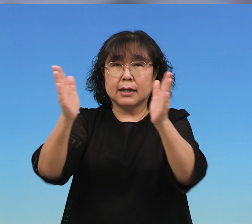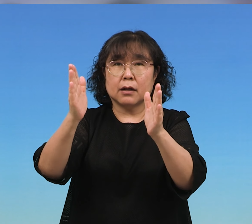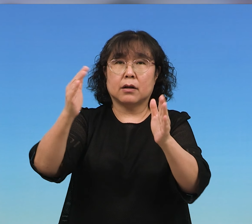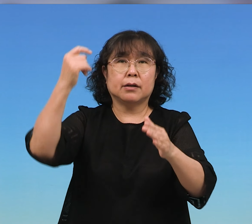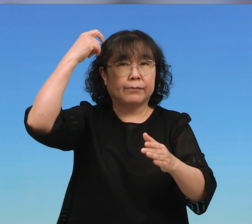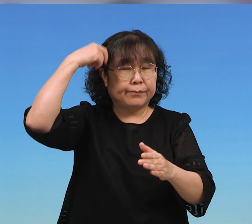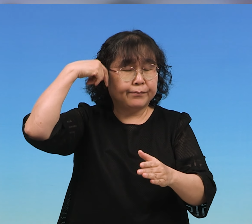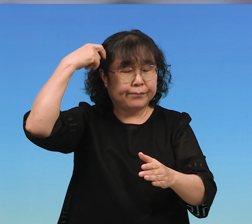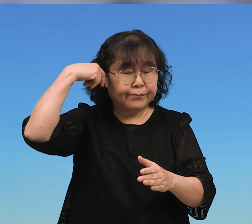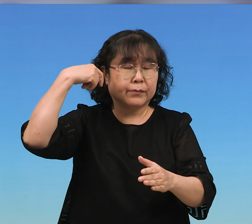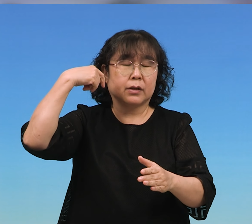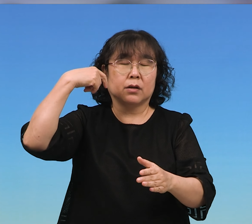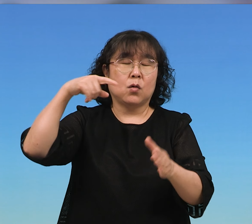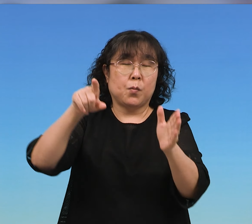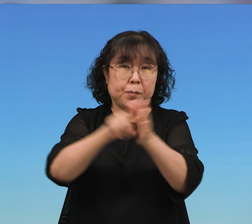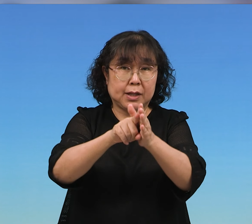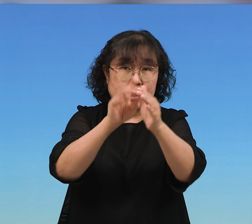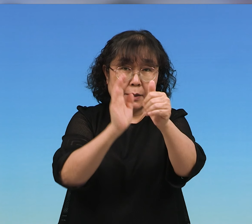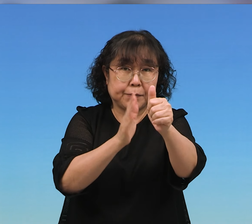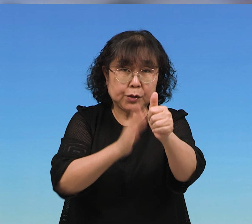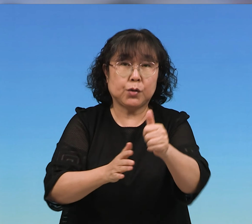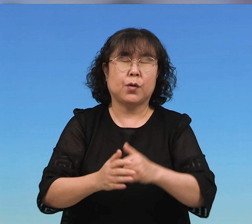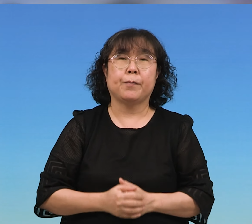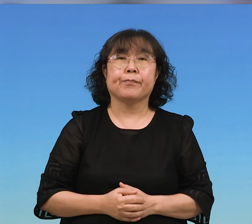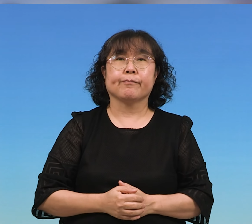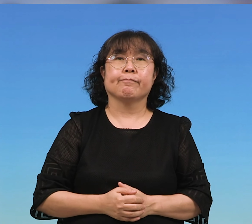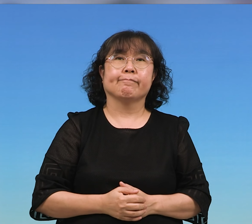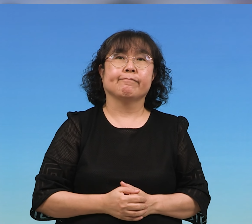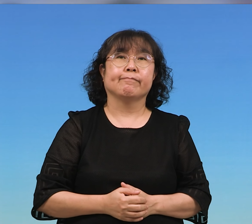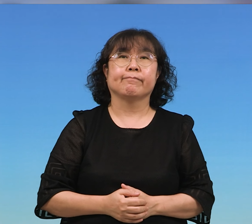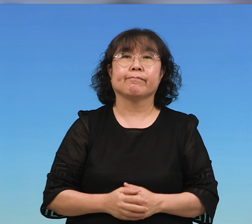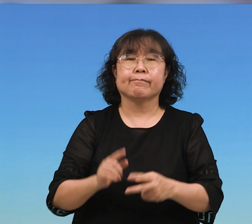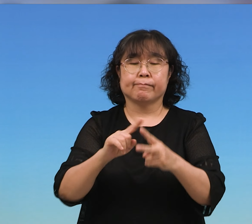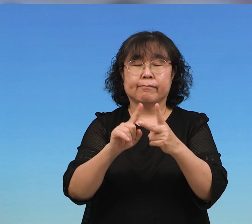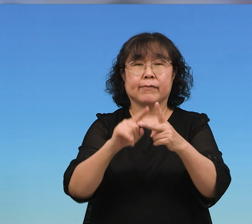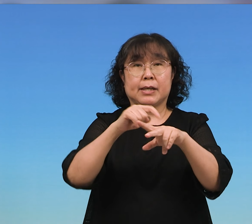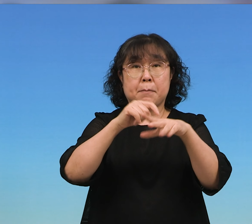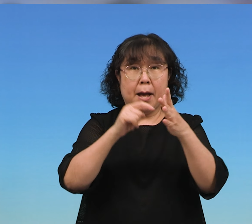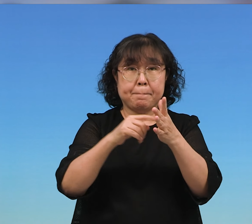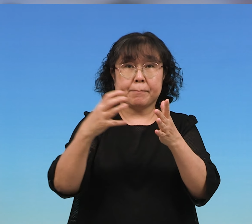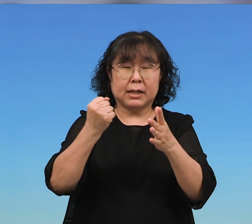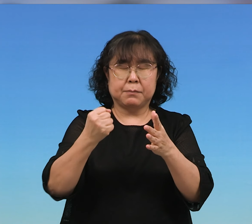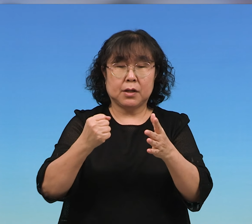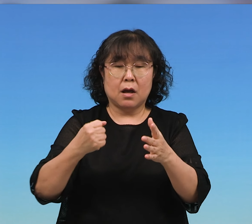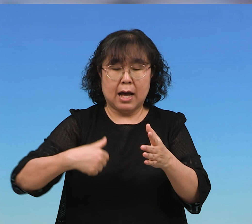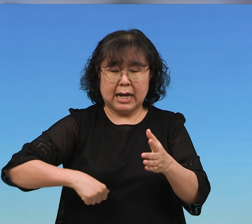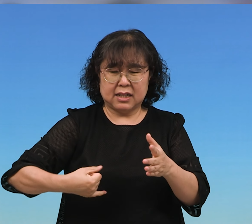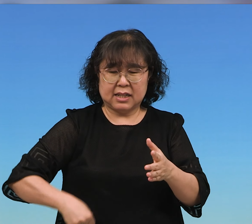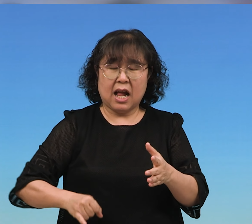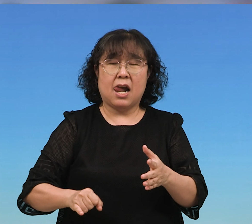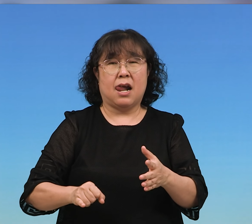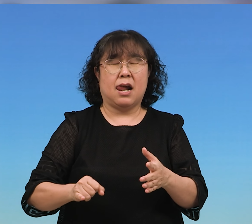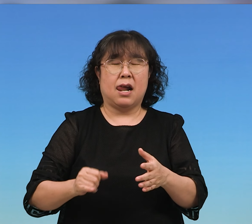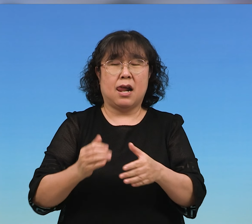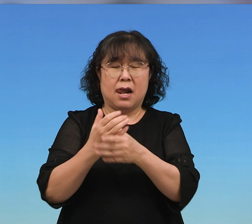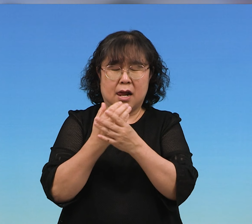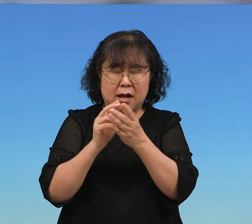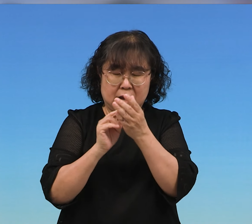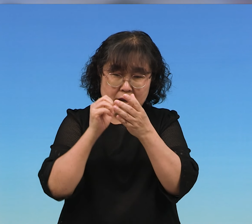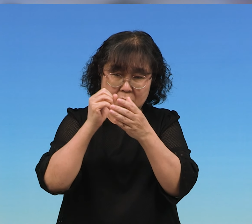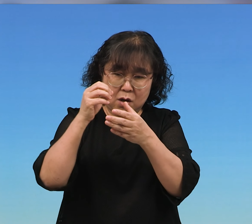일하심이 시작되는 줄 믿습니다. 우리 찬양 한 번 더 부를 때 두 마음 두 가지를 다 품으셔야 돼. 여러분 아들 딸